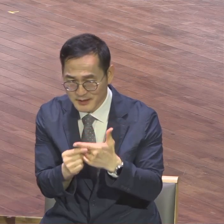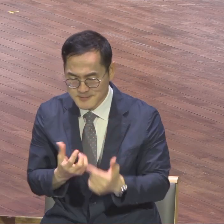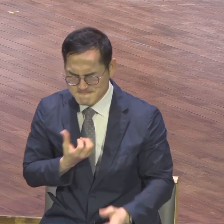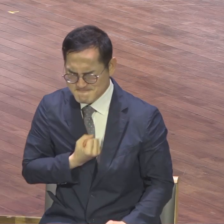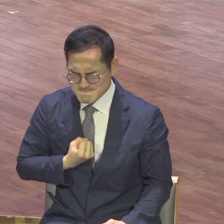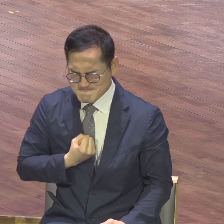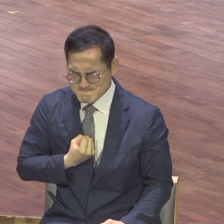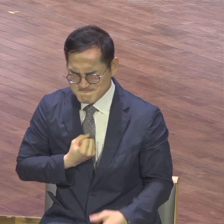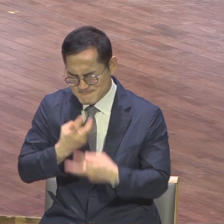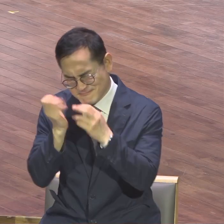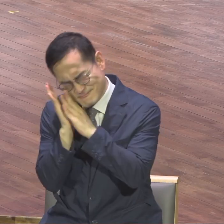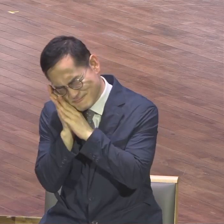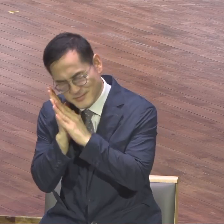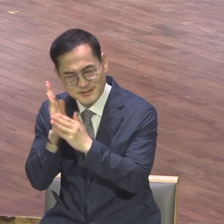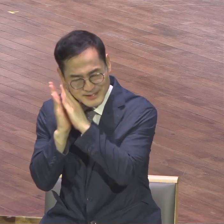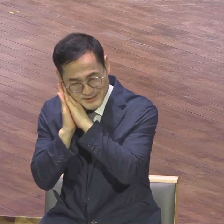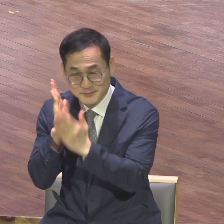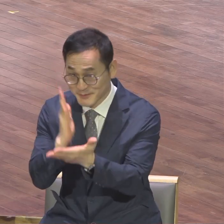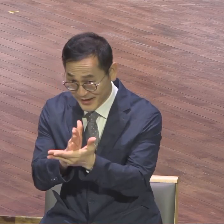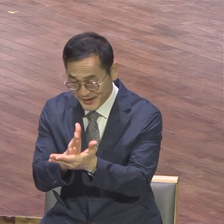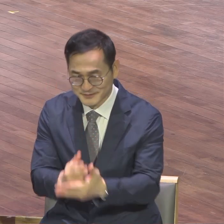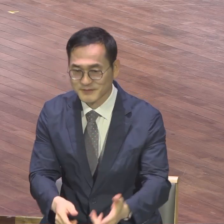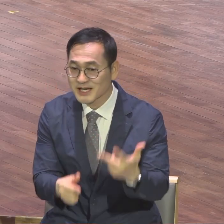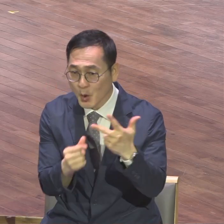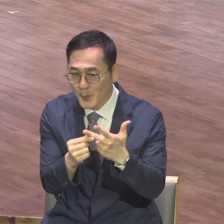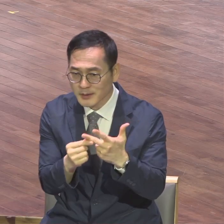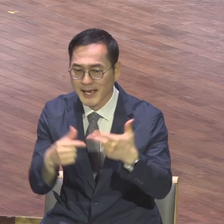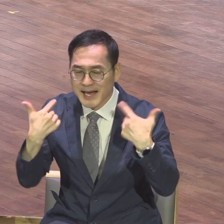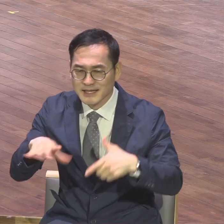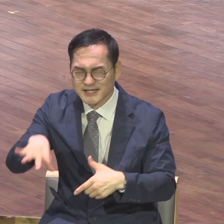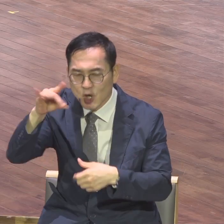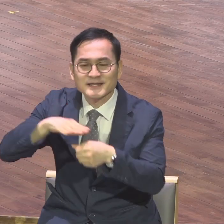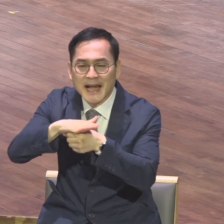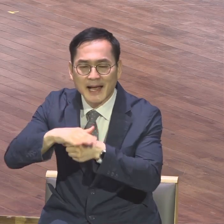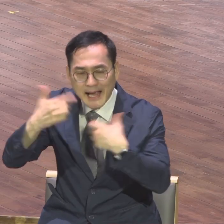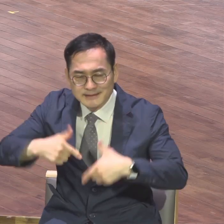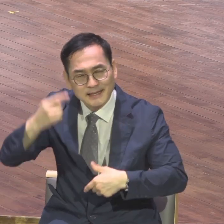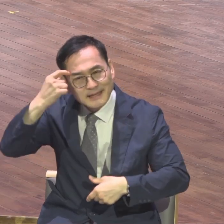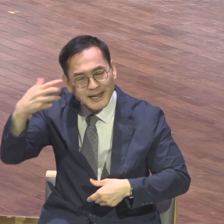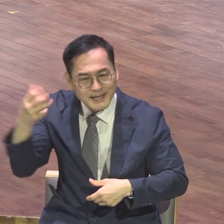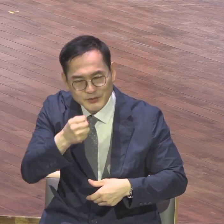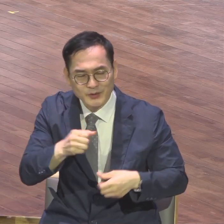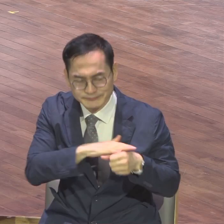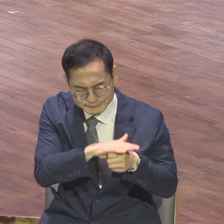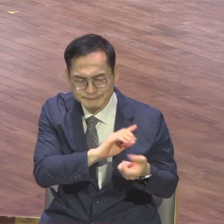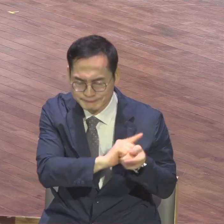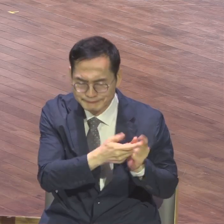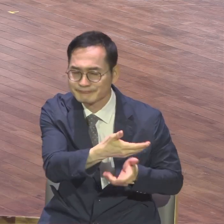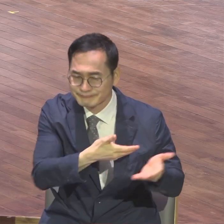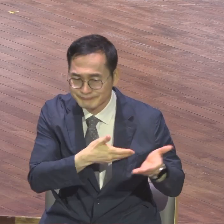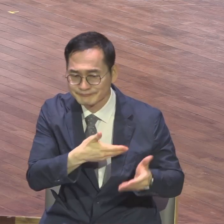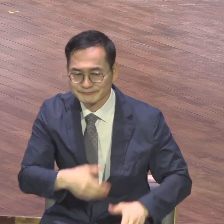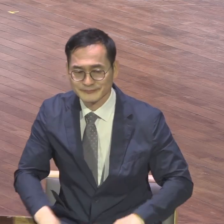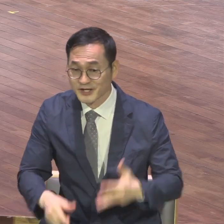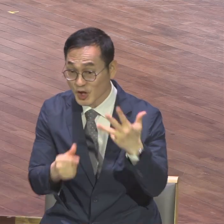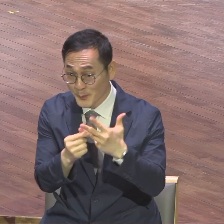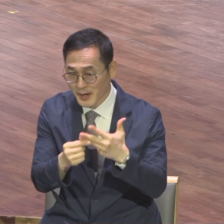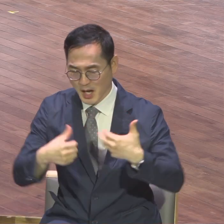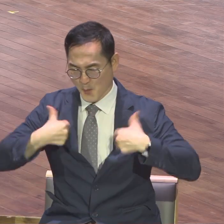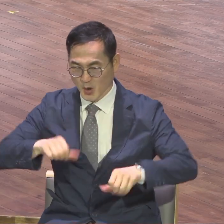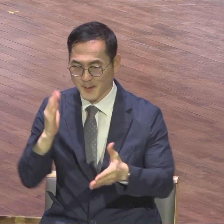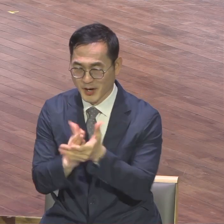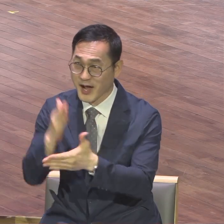들지 말라. 일곱째, 처음 사랑을 늘 추억하라. 여덟째, 결코 포기하지 말고